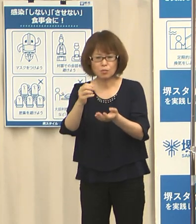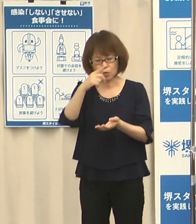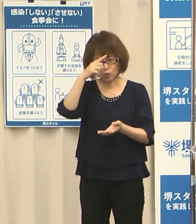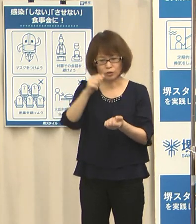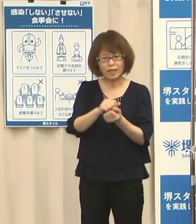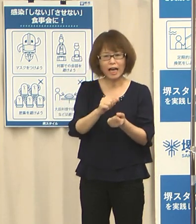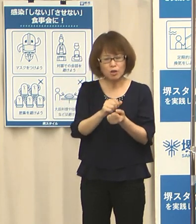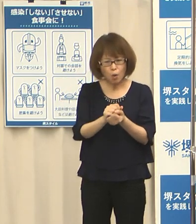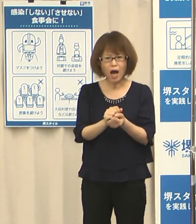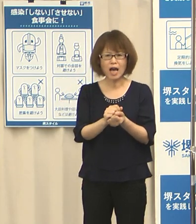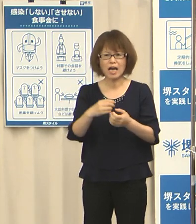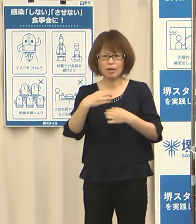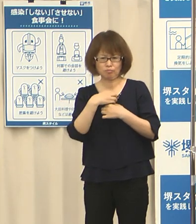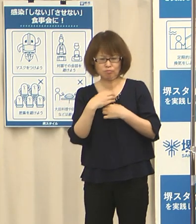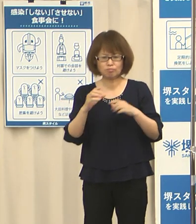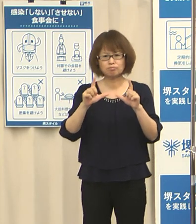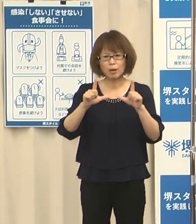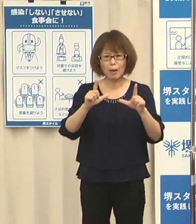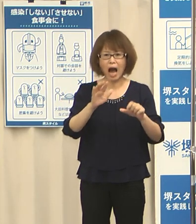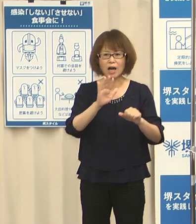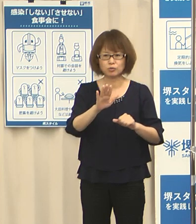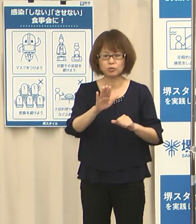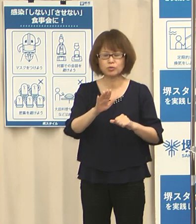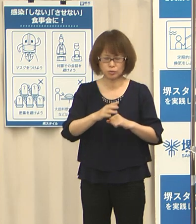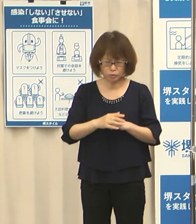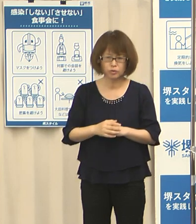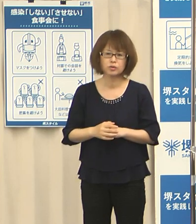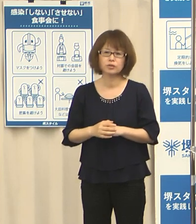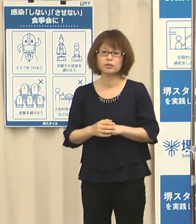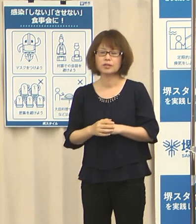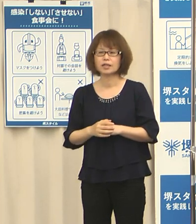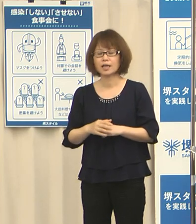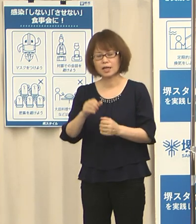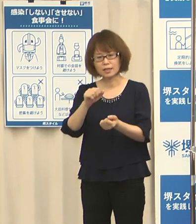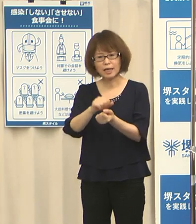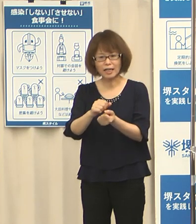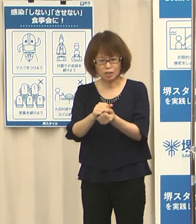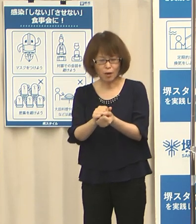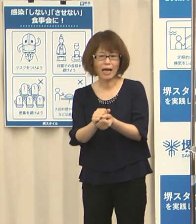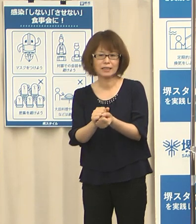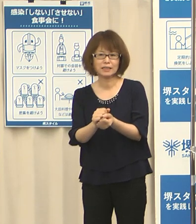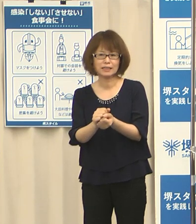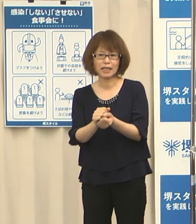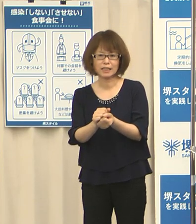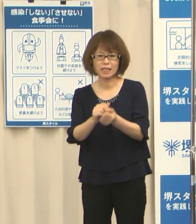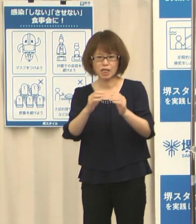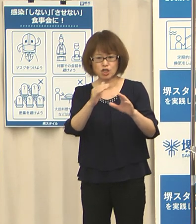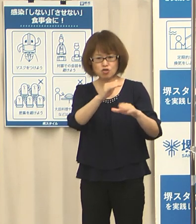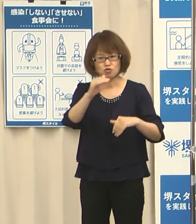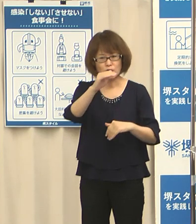、堺の方が早く、まあ、実際にはそのステージ3も点灯をしました。でそれよりも